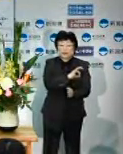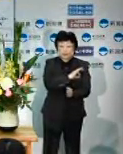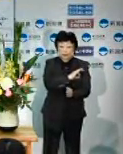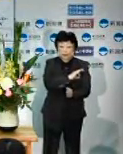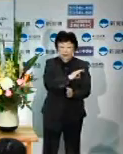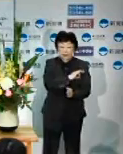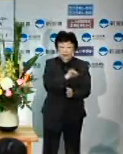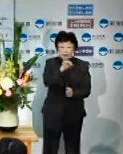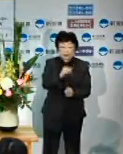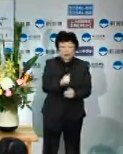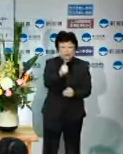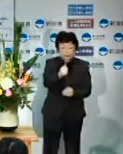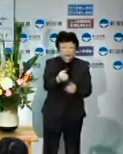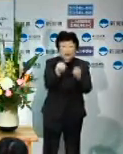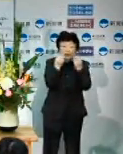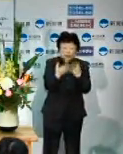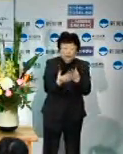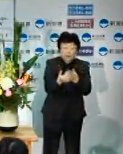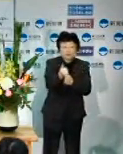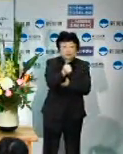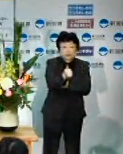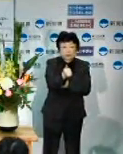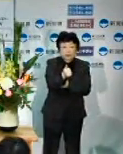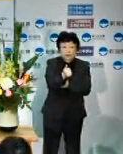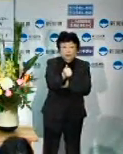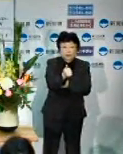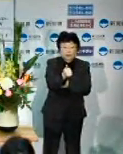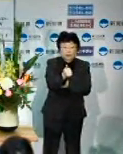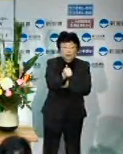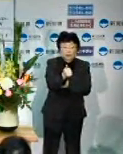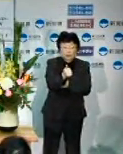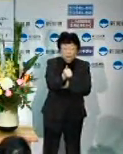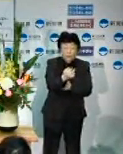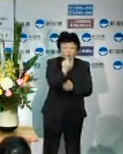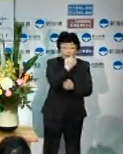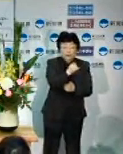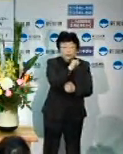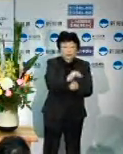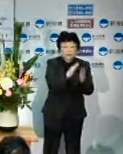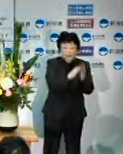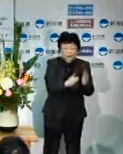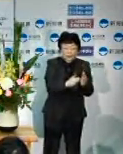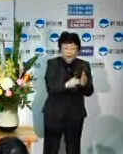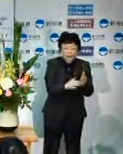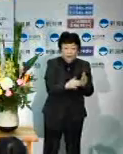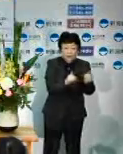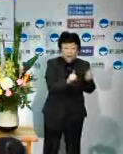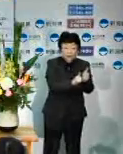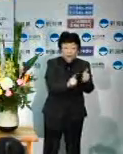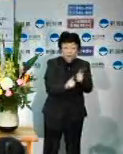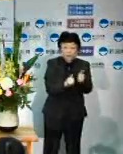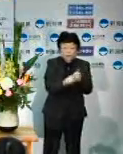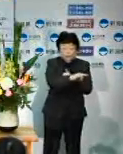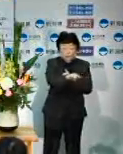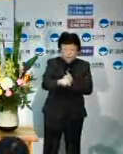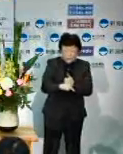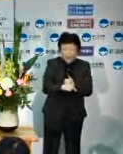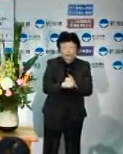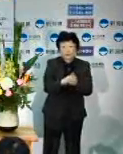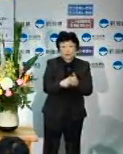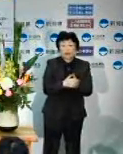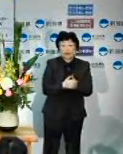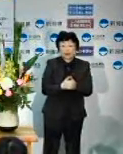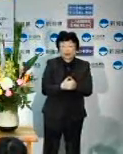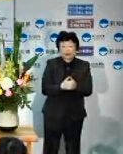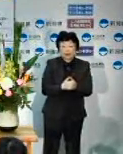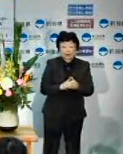員長だけが新しいメンバーなんですよね。あとは全て各検証委員会の委員長と副委員長さんなんで、ま